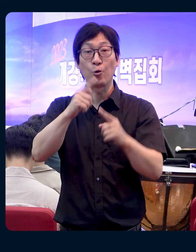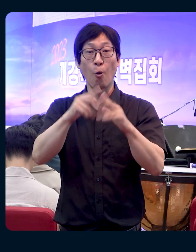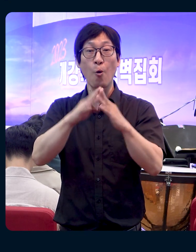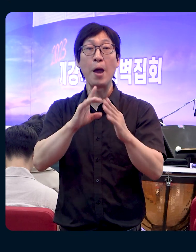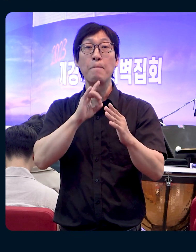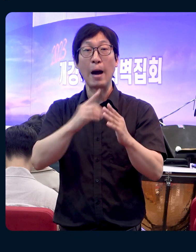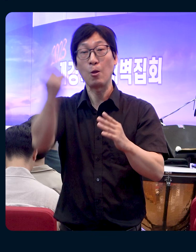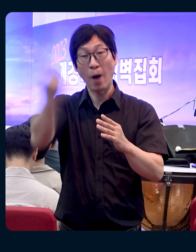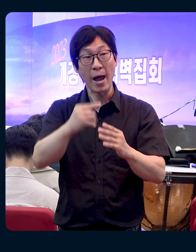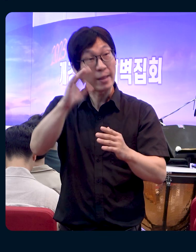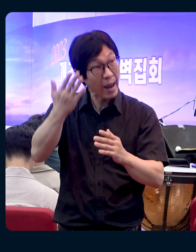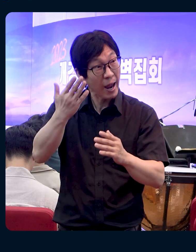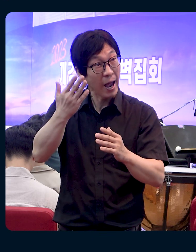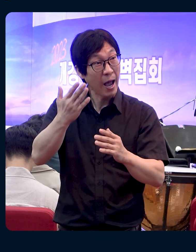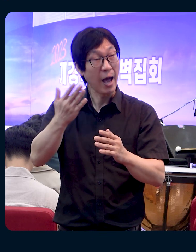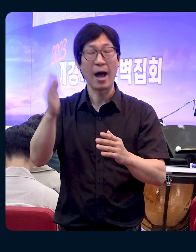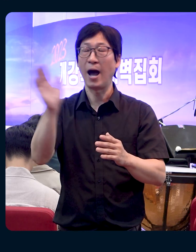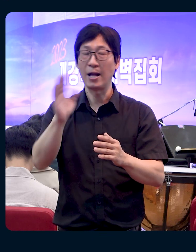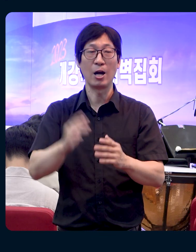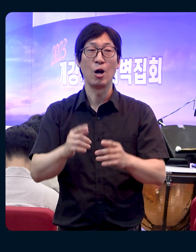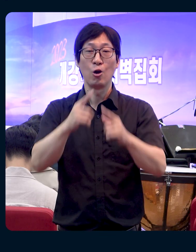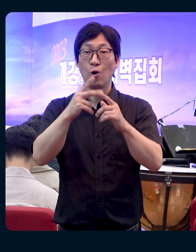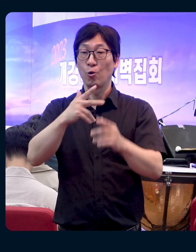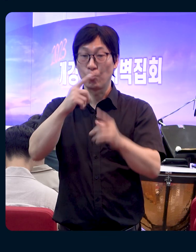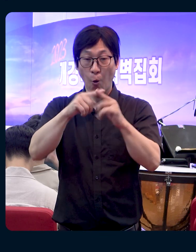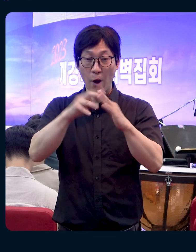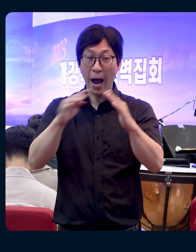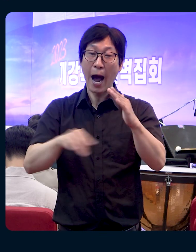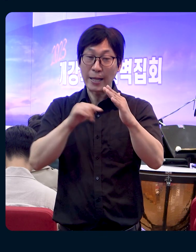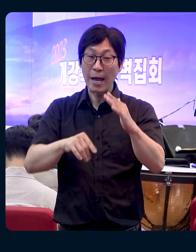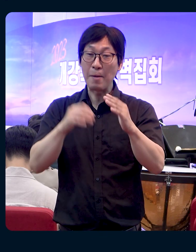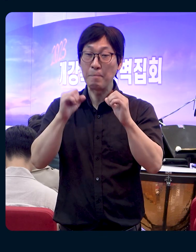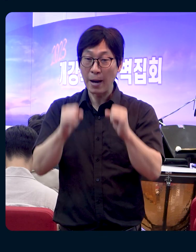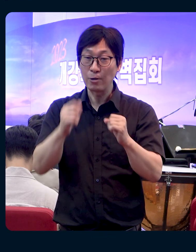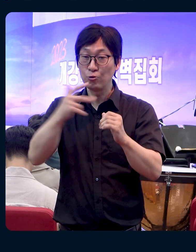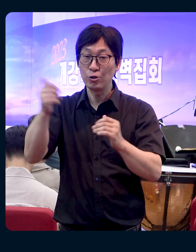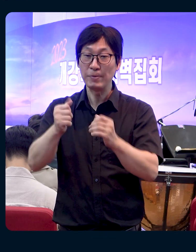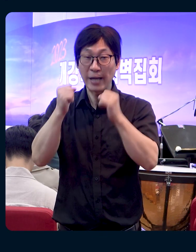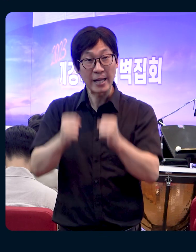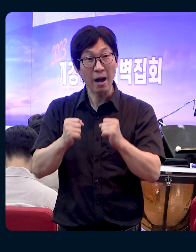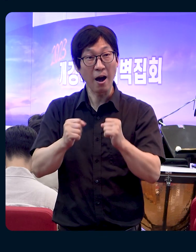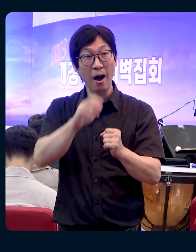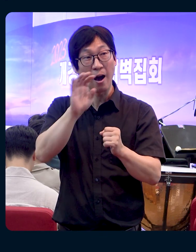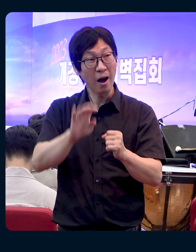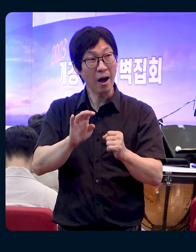예배 끝나면 문 닫고 가면서 주님을 교회 안에 가둬두고 그냥 가는 게 아니다 그 말이에요.